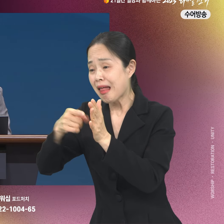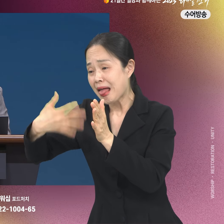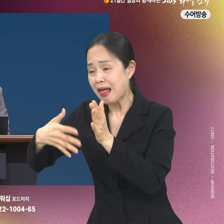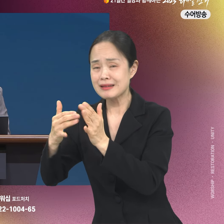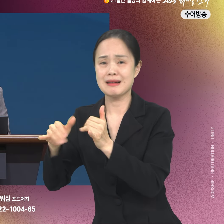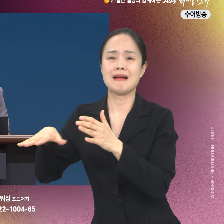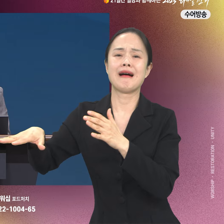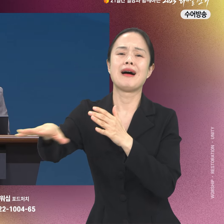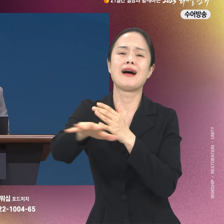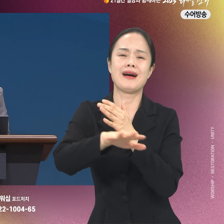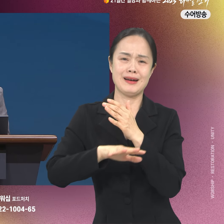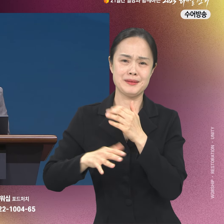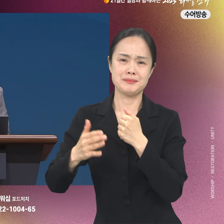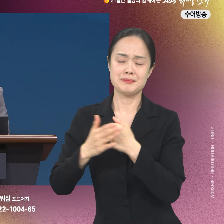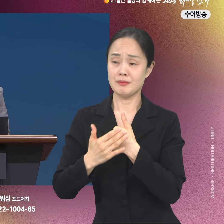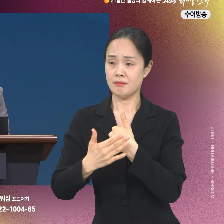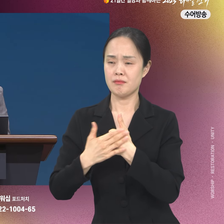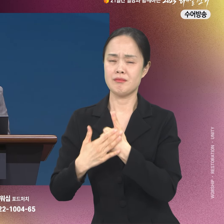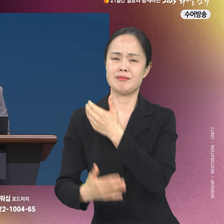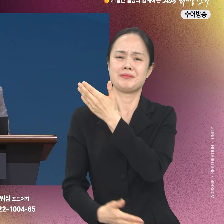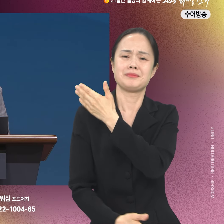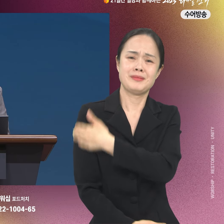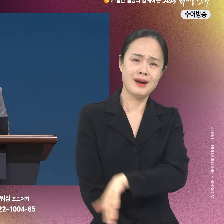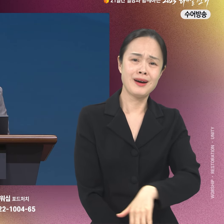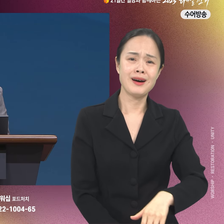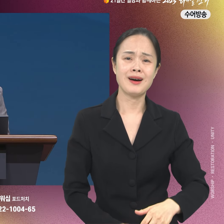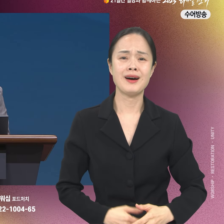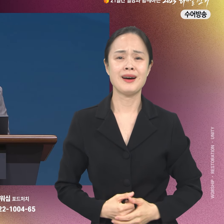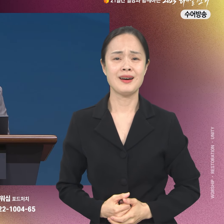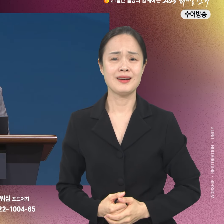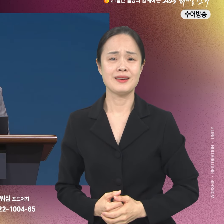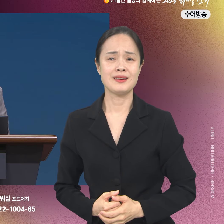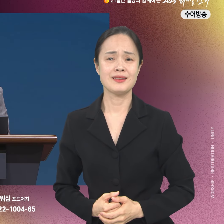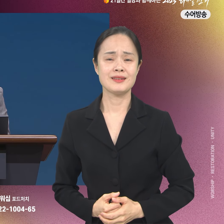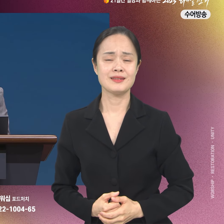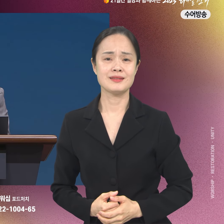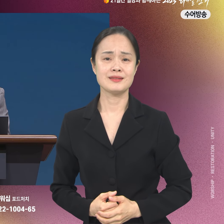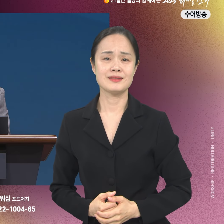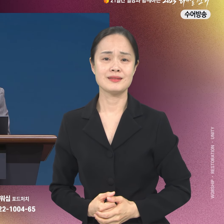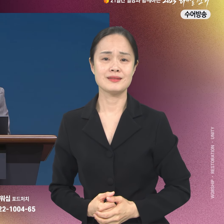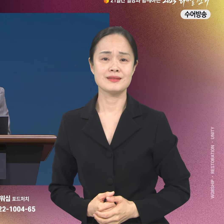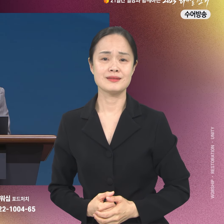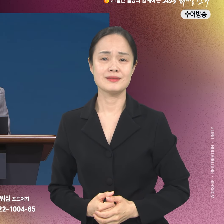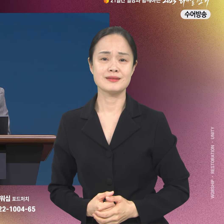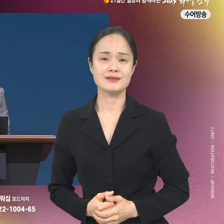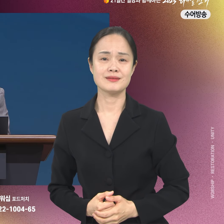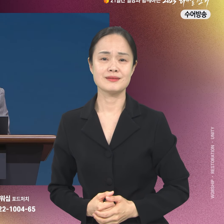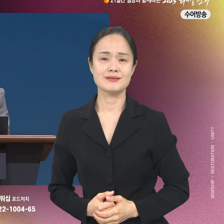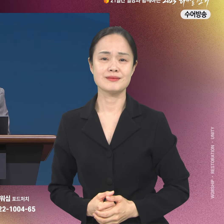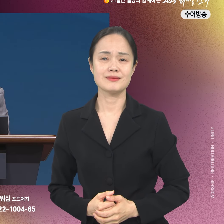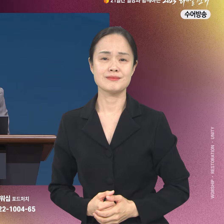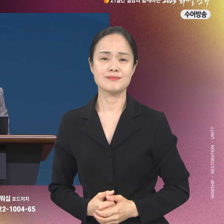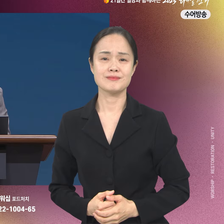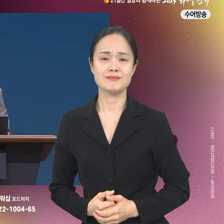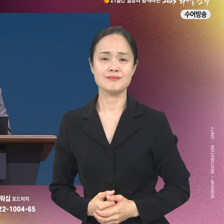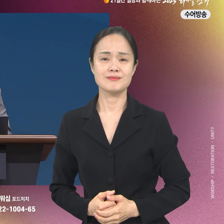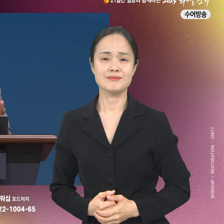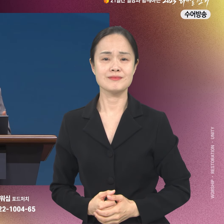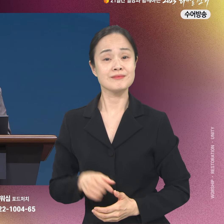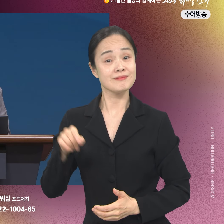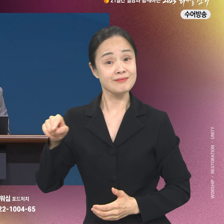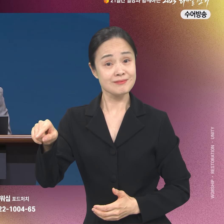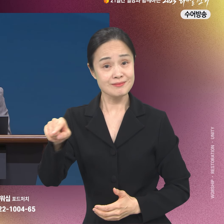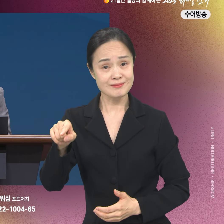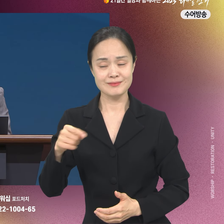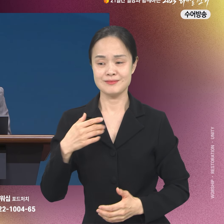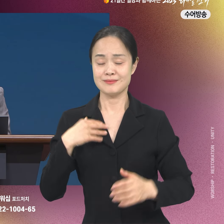만한 곳들에서는 사실 그분들이 많은 지원을 이미 하셨던 거예요. 여러 작품과